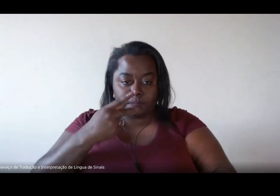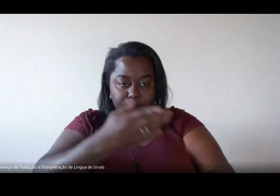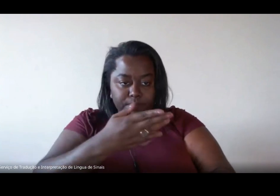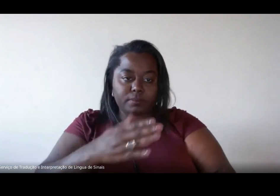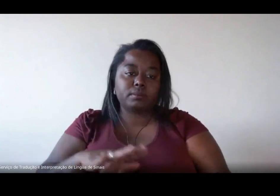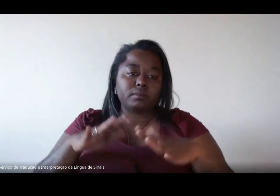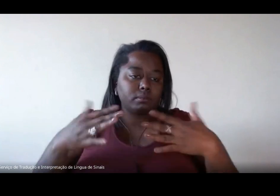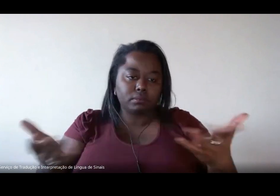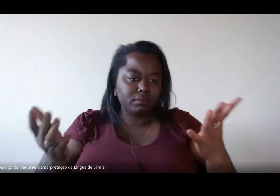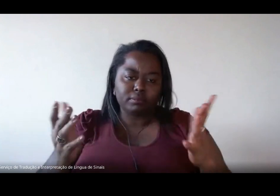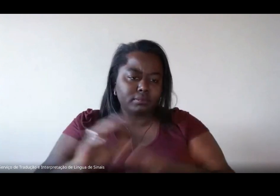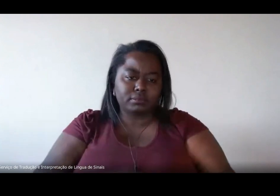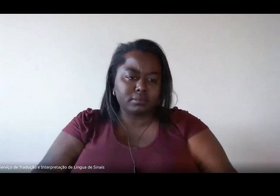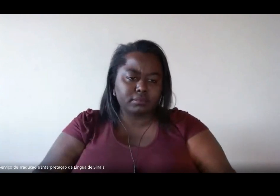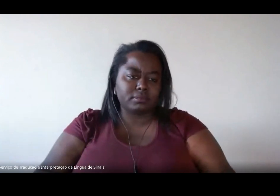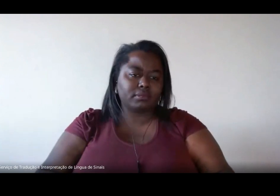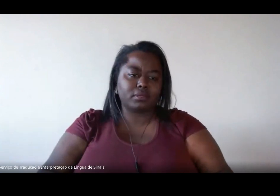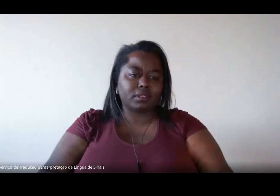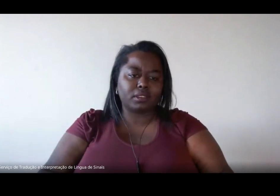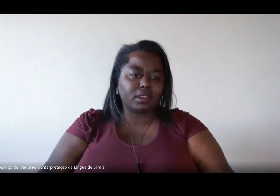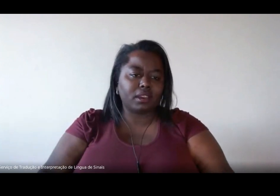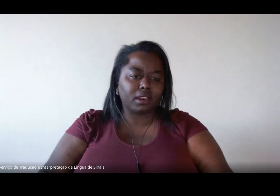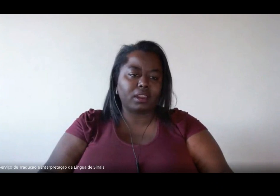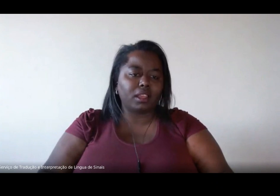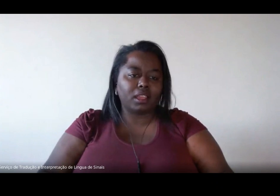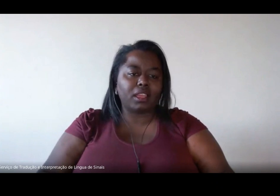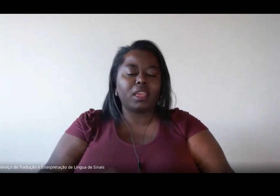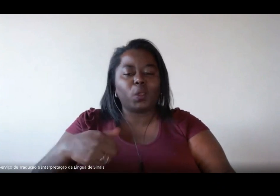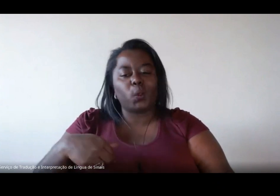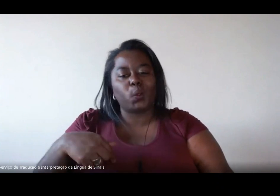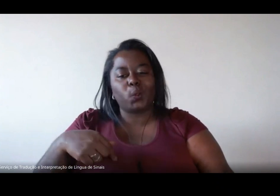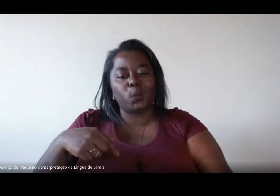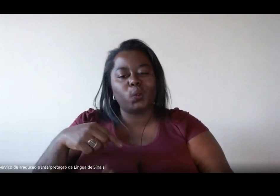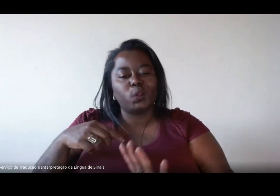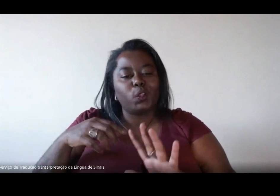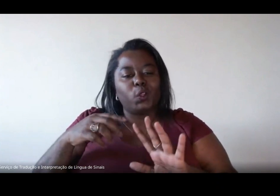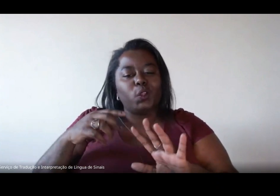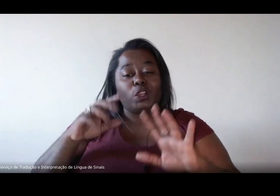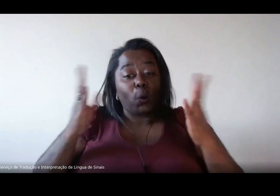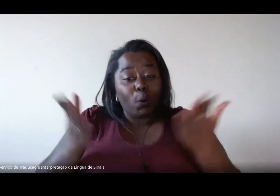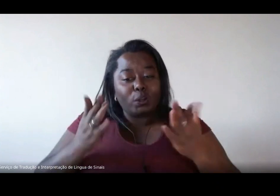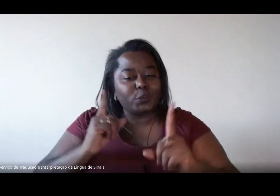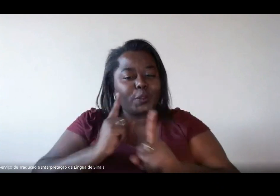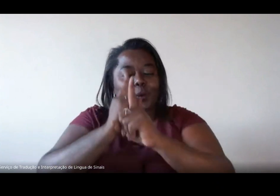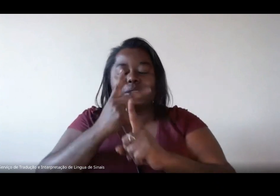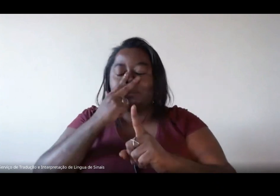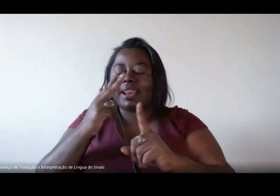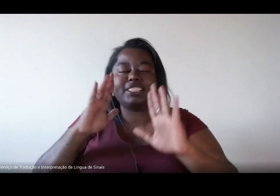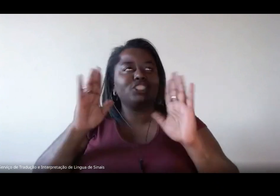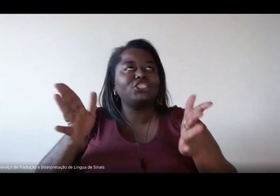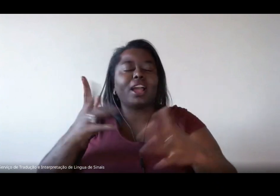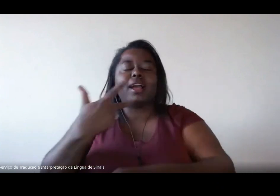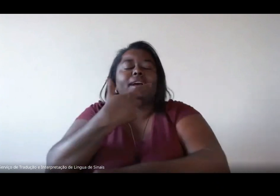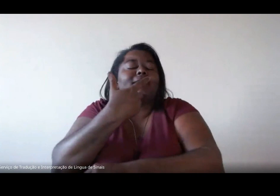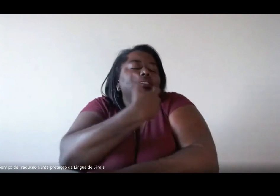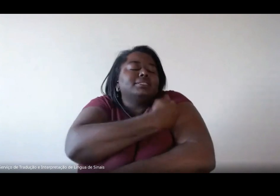Gente, então, eu nem vou comentar, eu acho, sobre nada aqui do que foi falado, porque senão a gente começa a chorar, né? Eu acho que o encontro por si só já foi